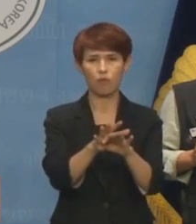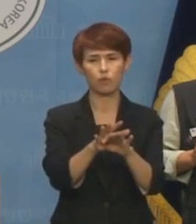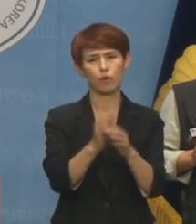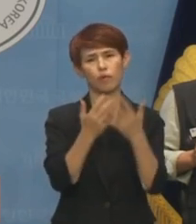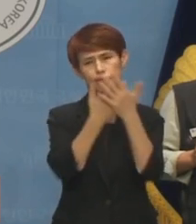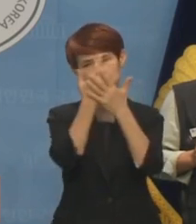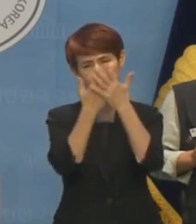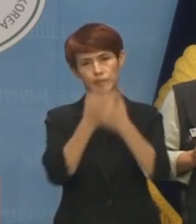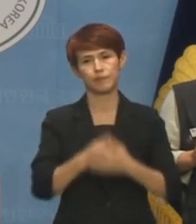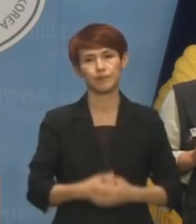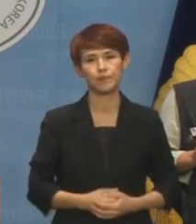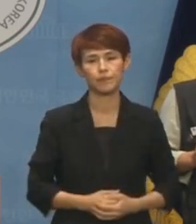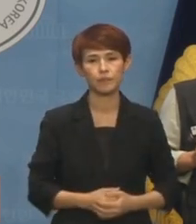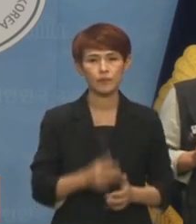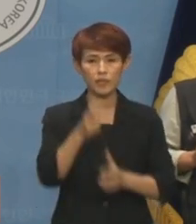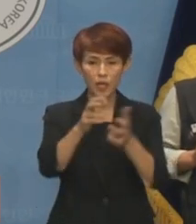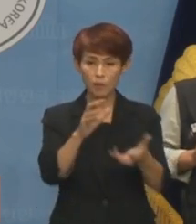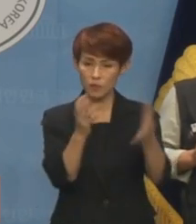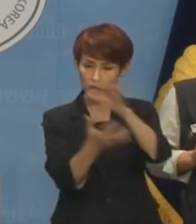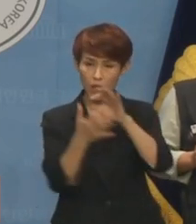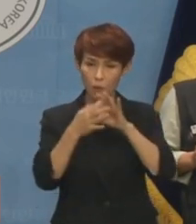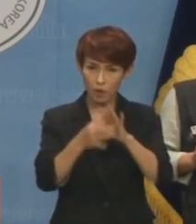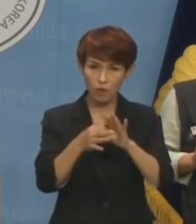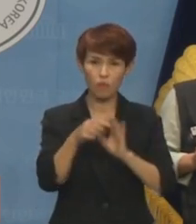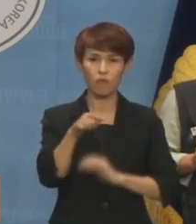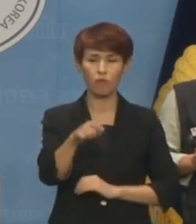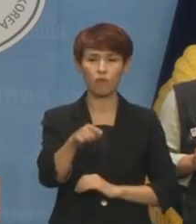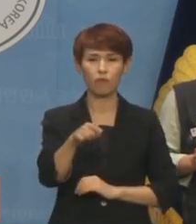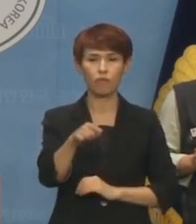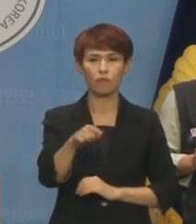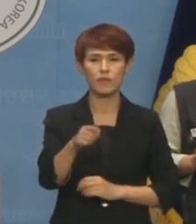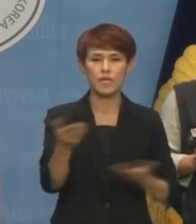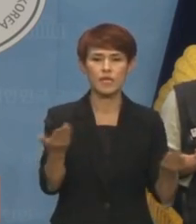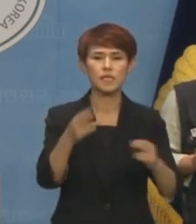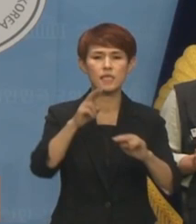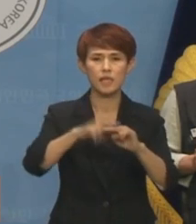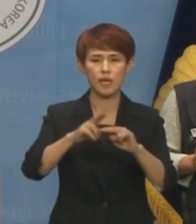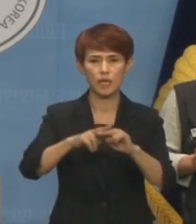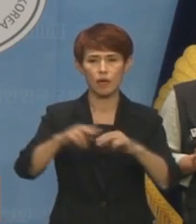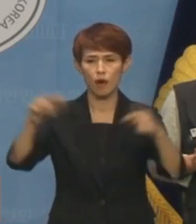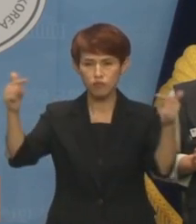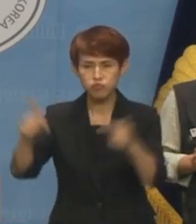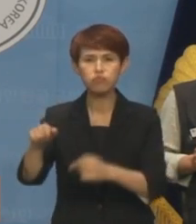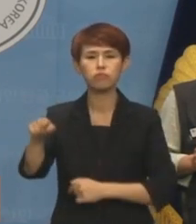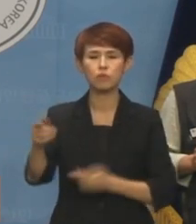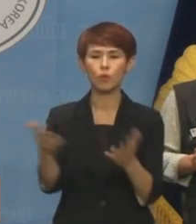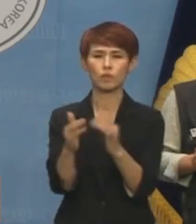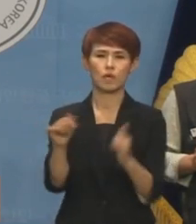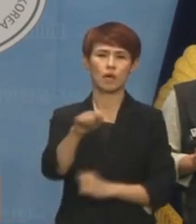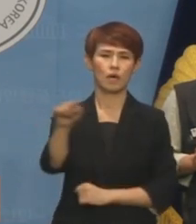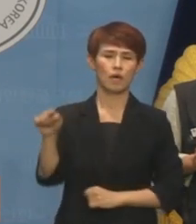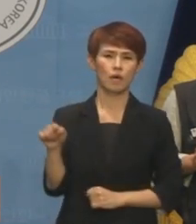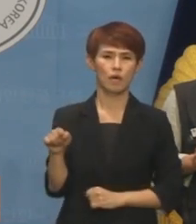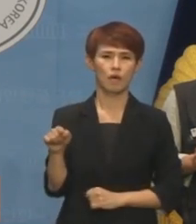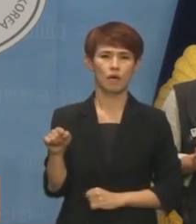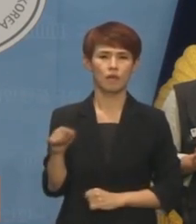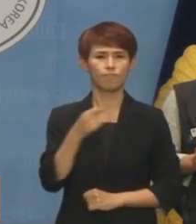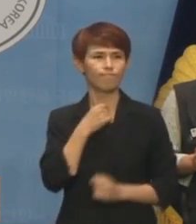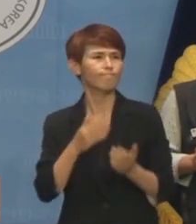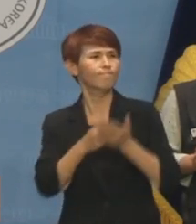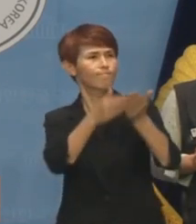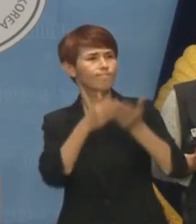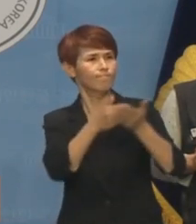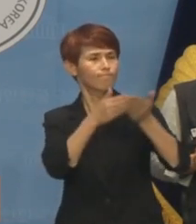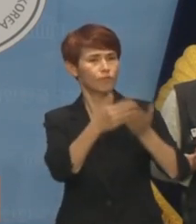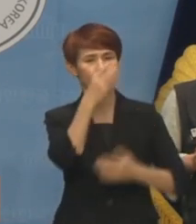뿐이다. 산업전환과 불가피하게 수반되는 일자리 변화에 대한 노동자들은 자신들의 목소리를 낼 수밖에